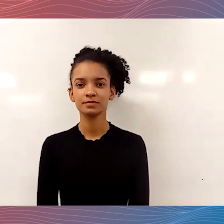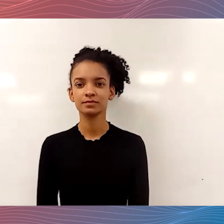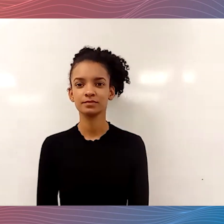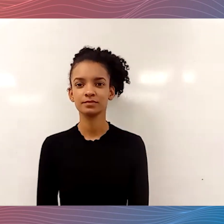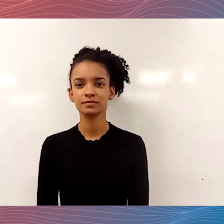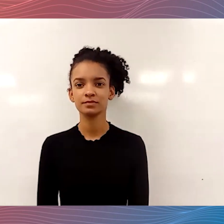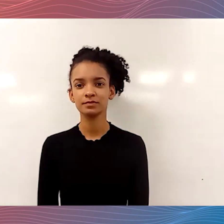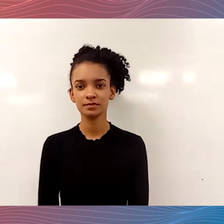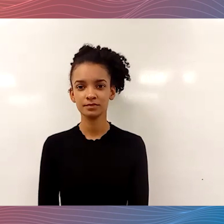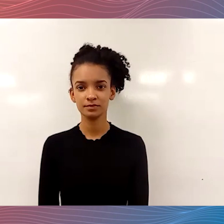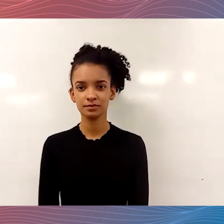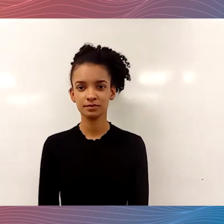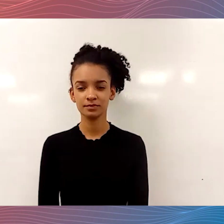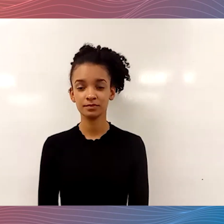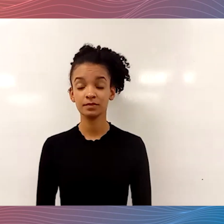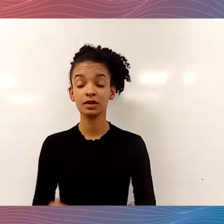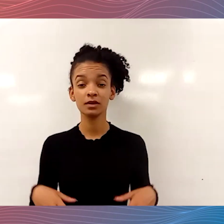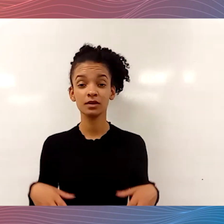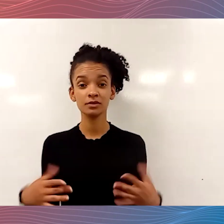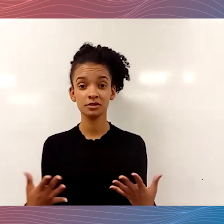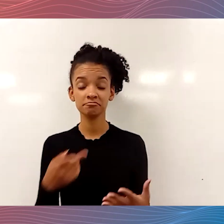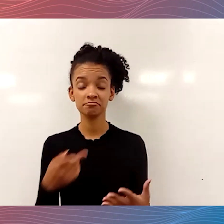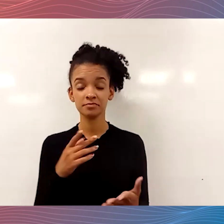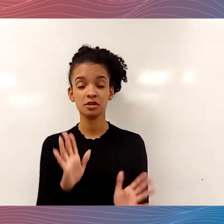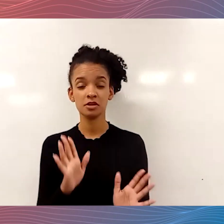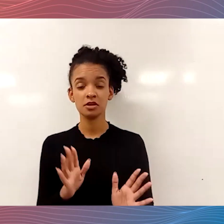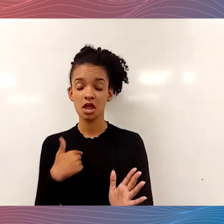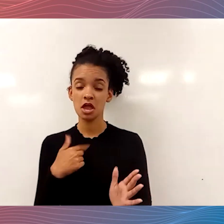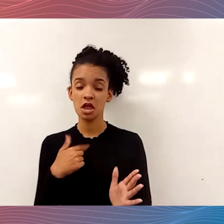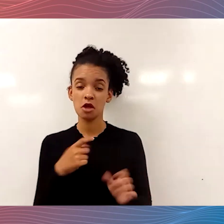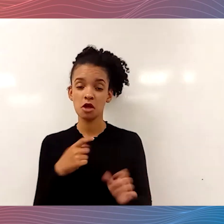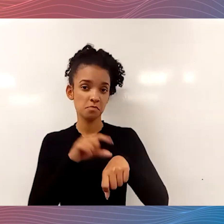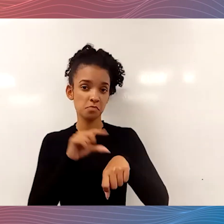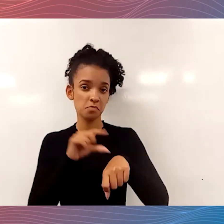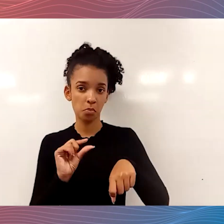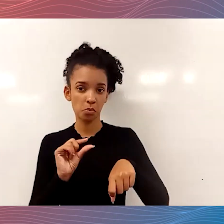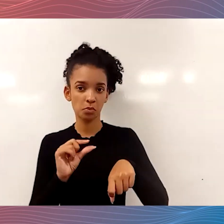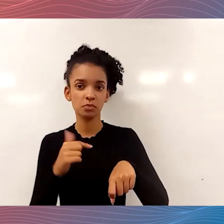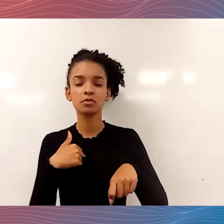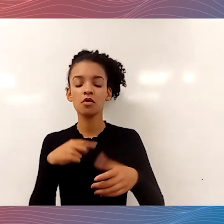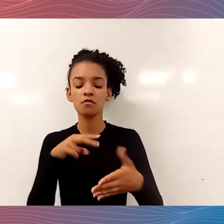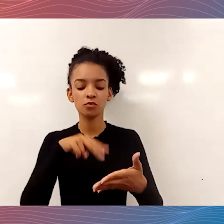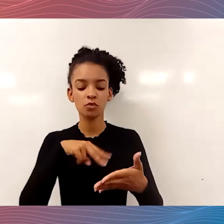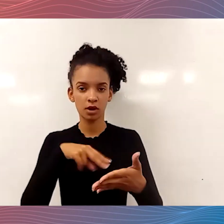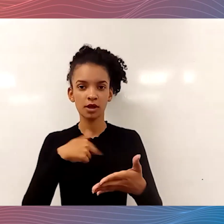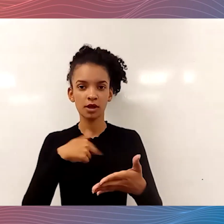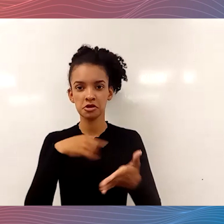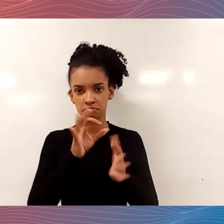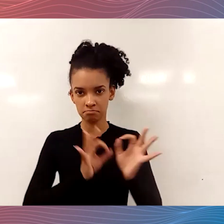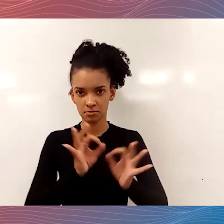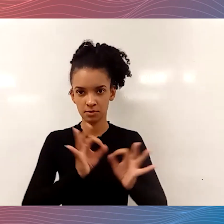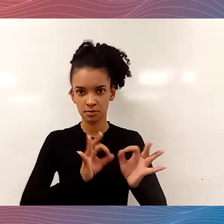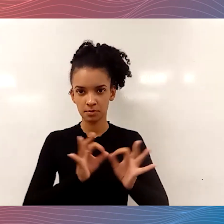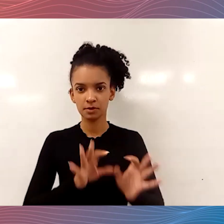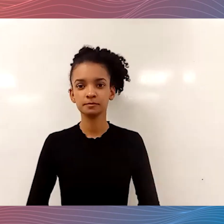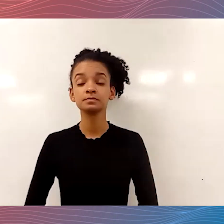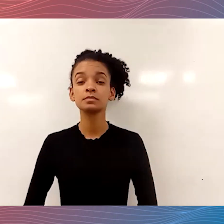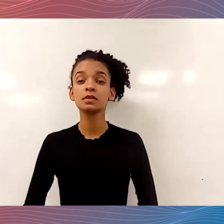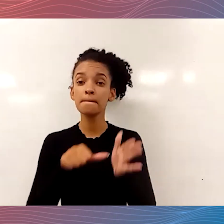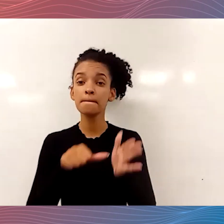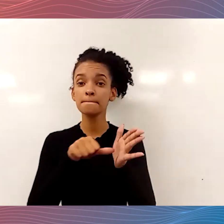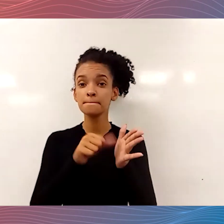Então eu vou fazer o seguinte, não tenho muito tempo, eu vou ler um pouco o esboço que eu fiz, tá? A primeira parte do esboço, eu fiz